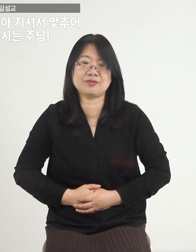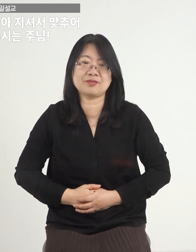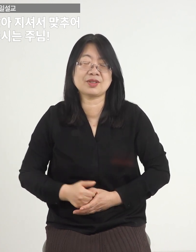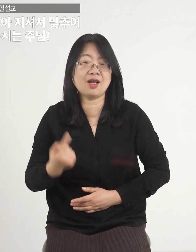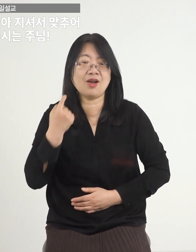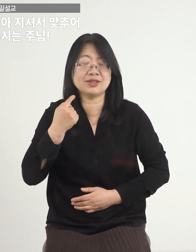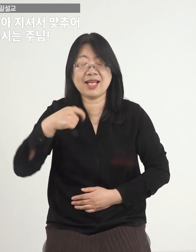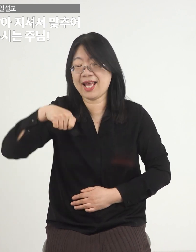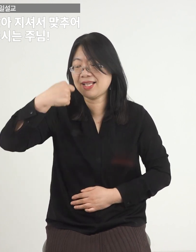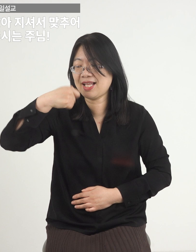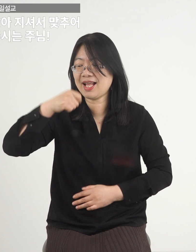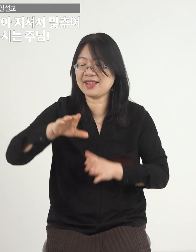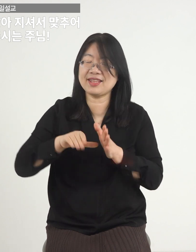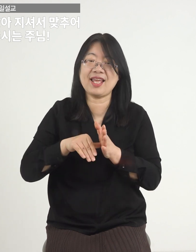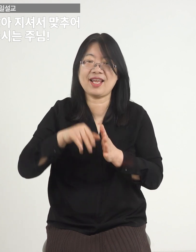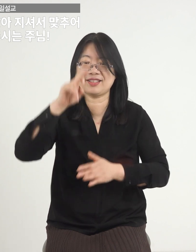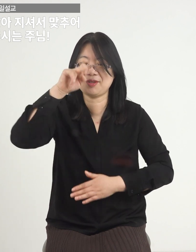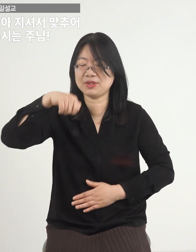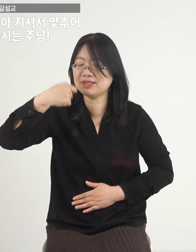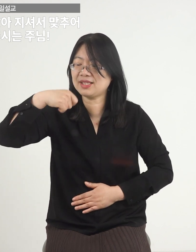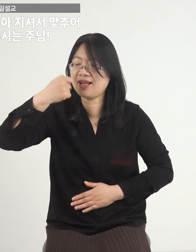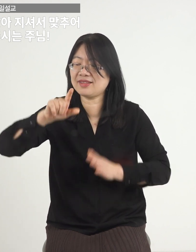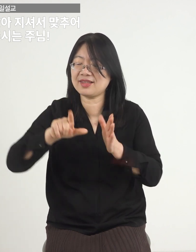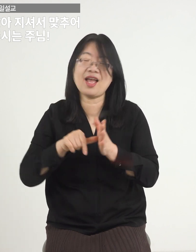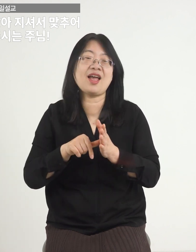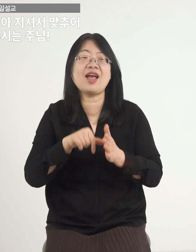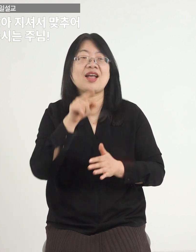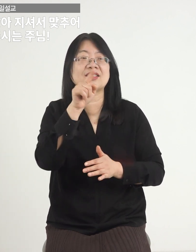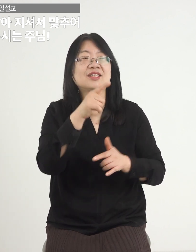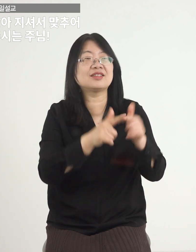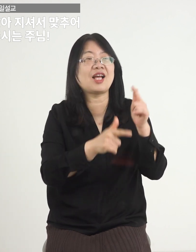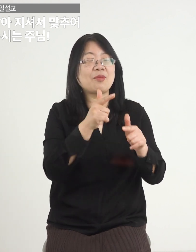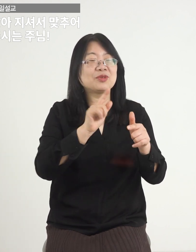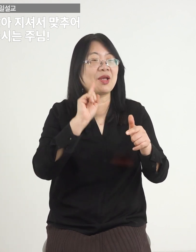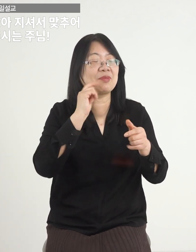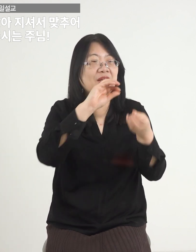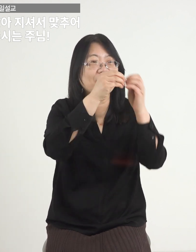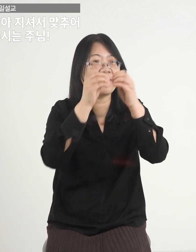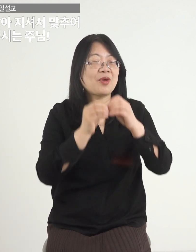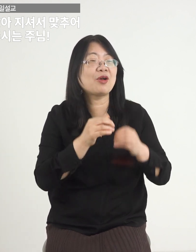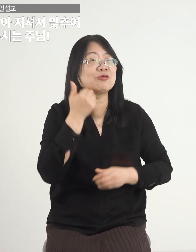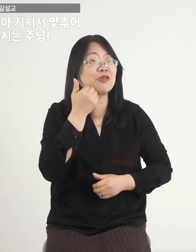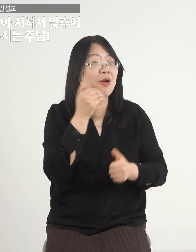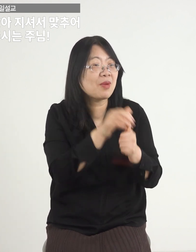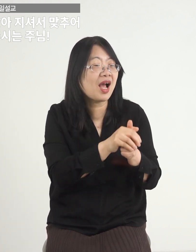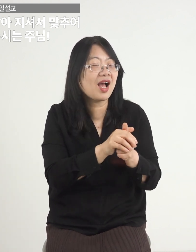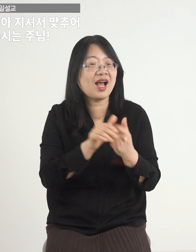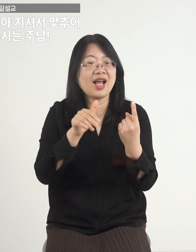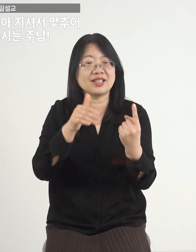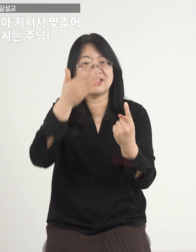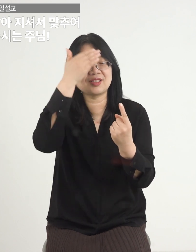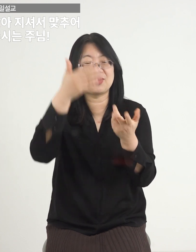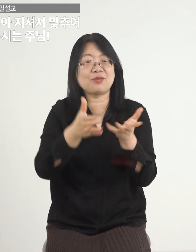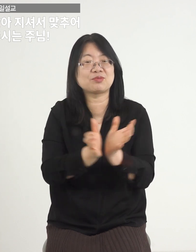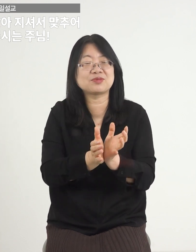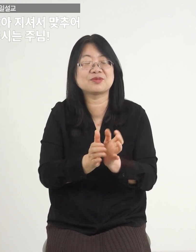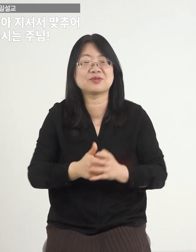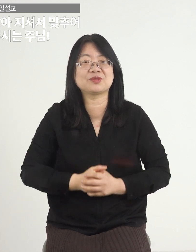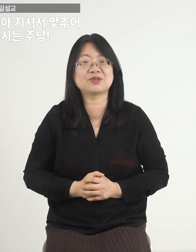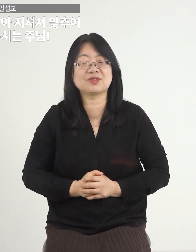밥 먹으면서 점심 먹으면서 그 줄이 누가 했냐 물어봤더니 일청에